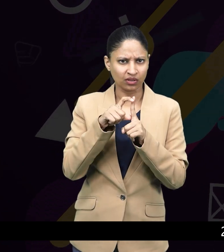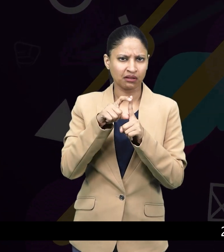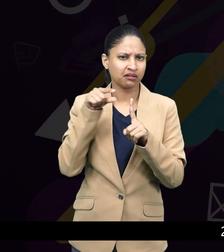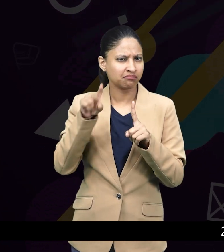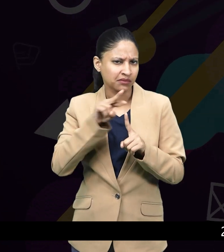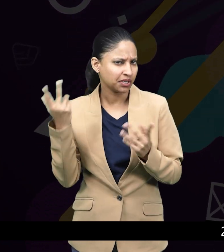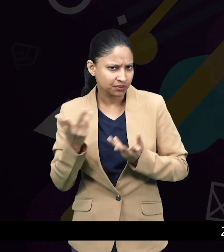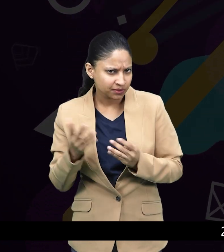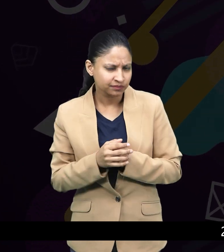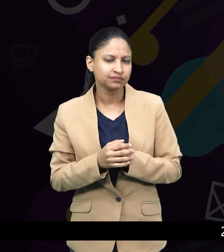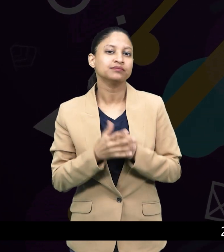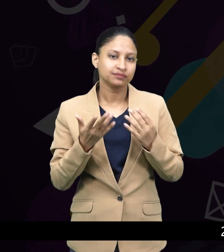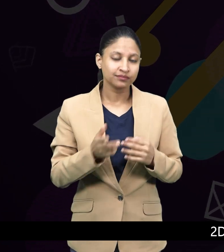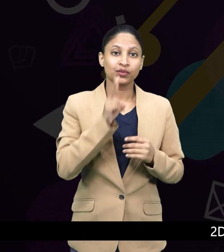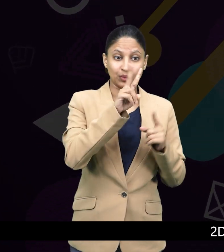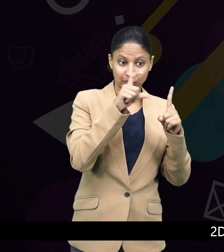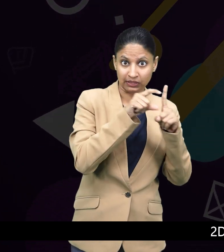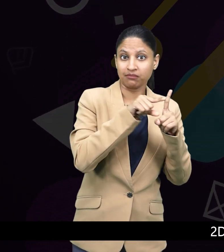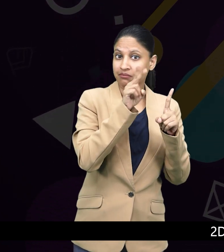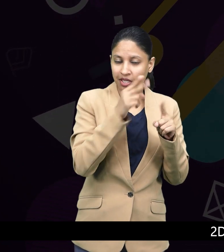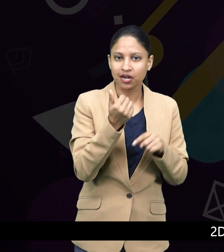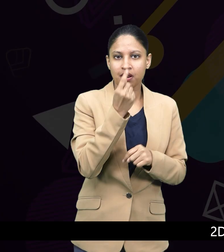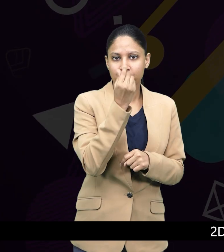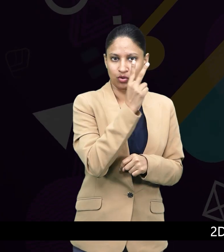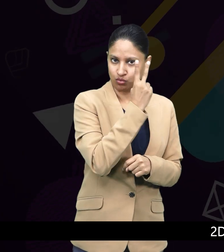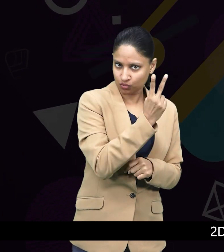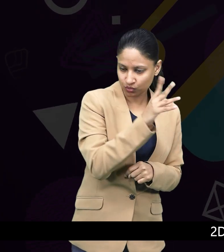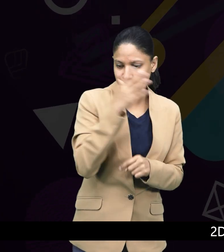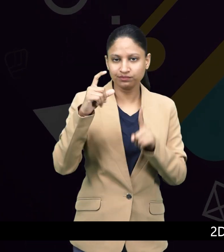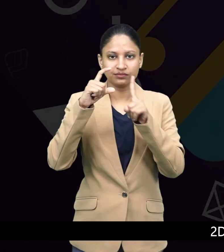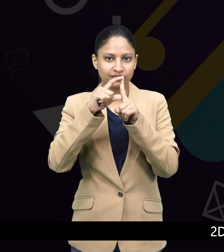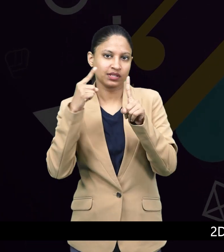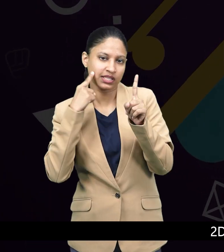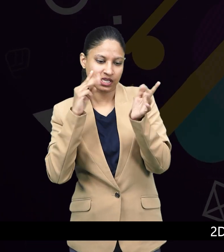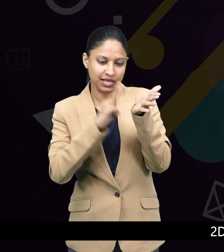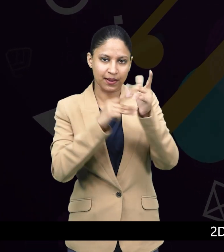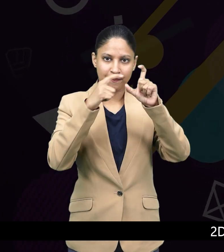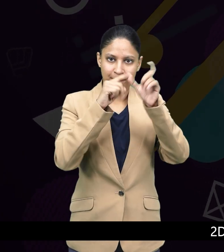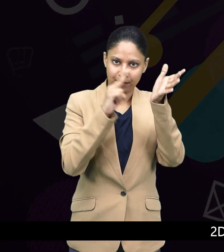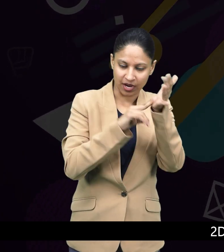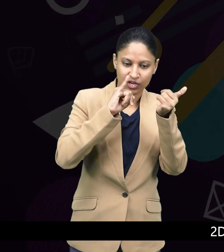2D आकृतियाँ क्या है? 2D का अर्थ है दो आयामी।